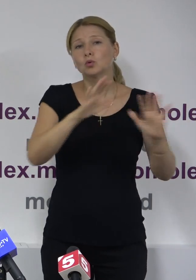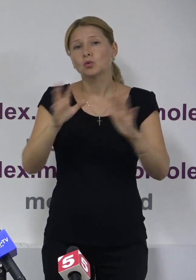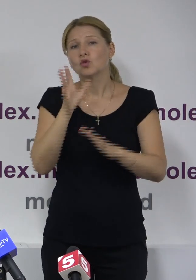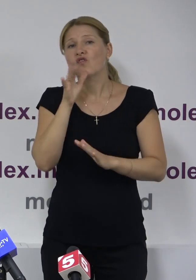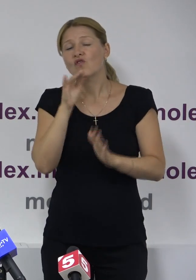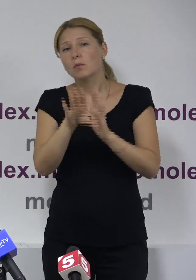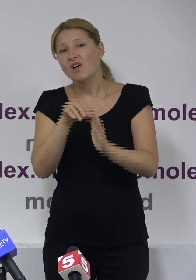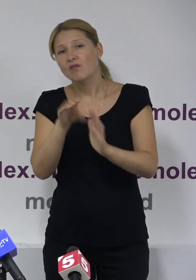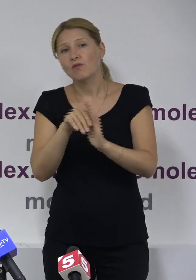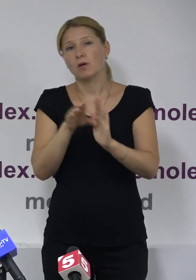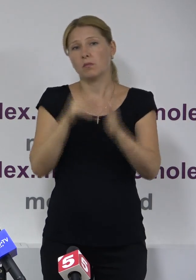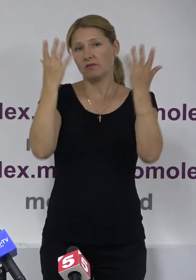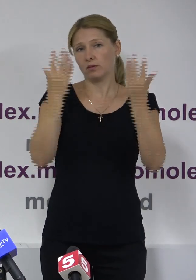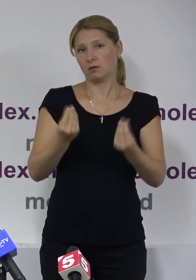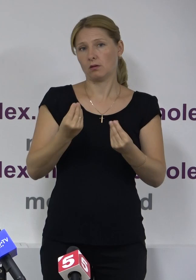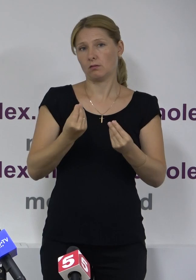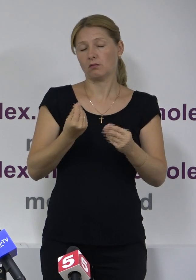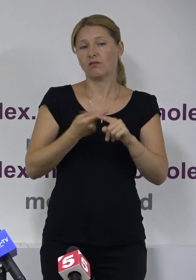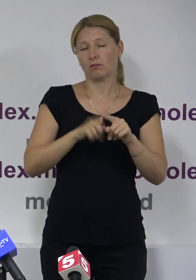electorale din ziua respectivă.